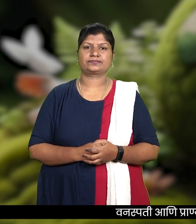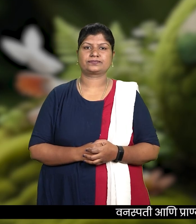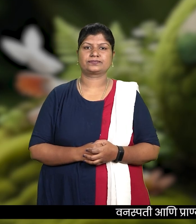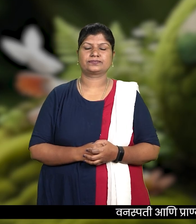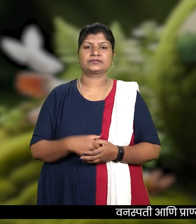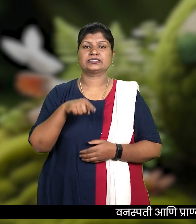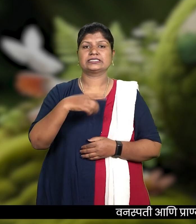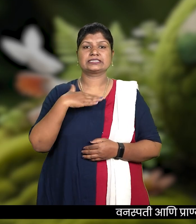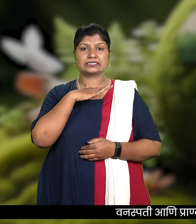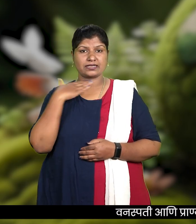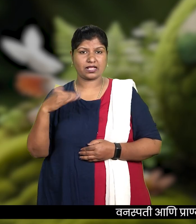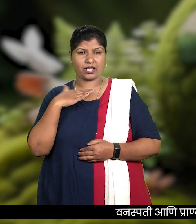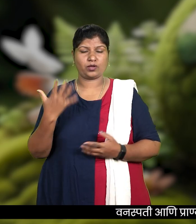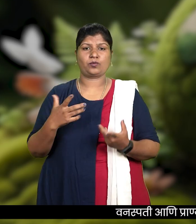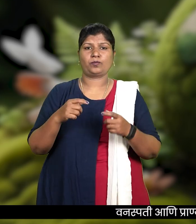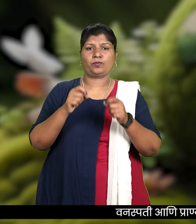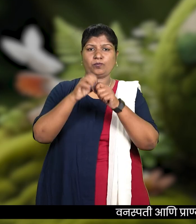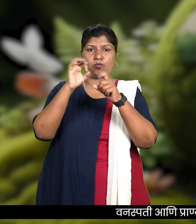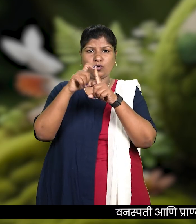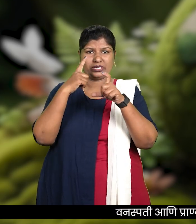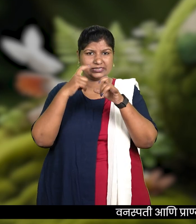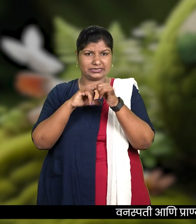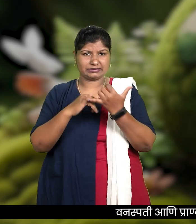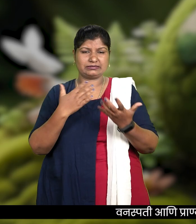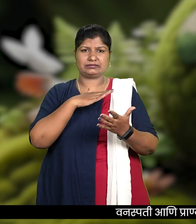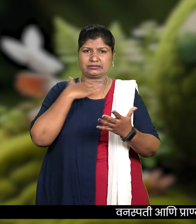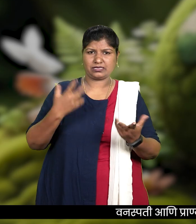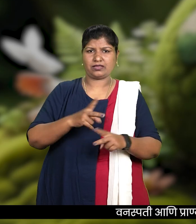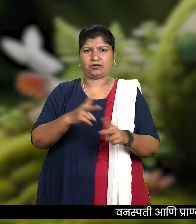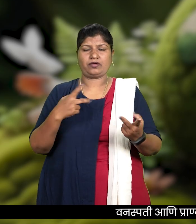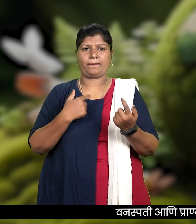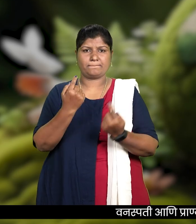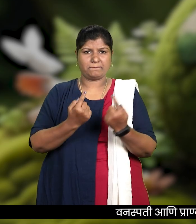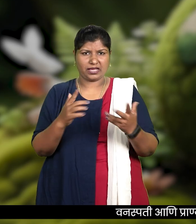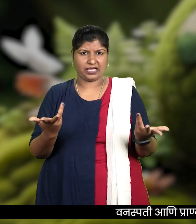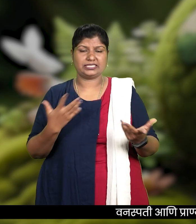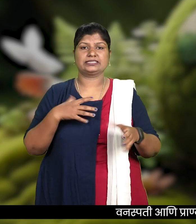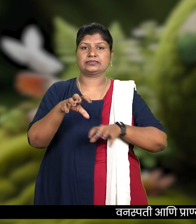वनस्पती आणि प्राण्यांचे मृत शरीर आणि टाकाऊ पदार्थ जीवाणूंद्वारे विघटित होतात.